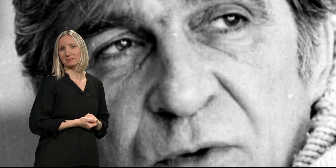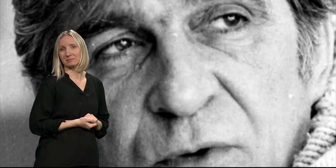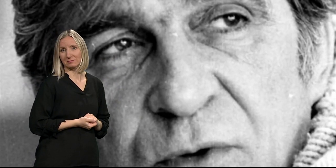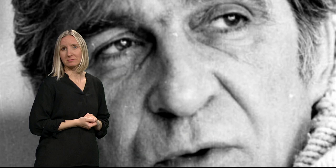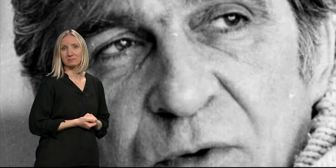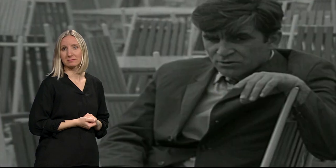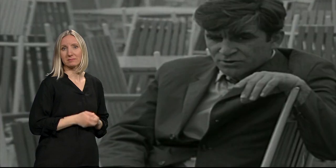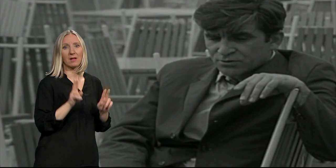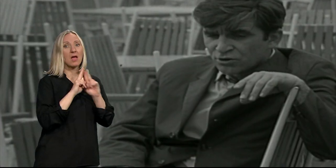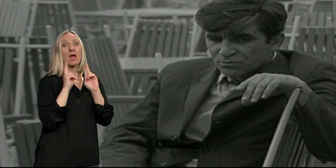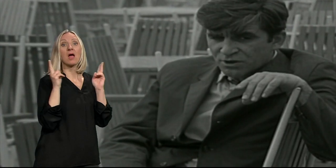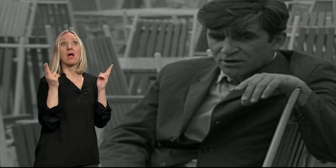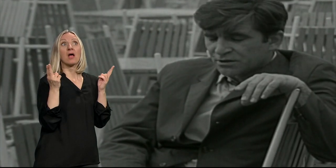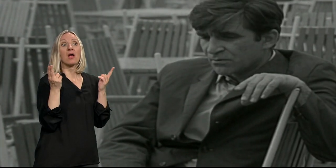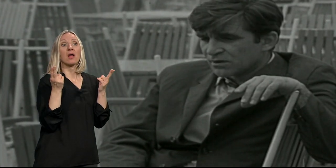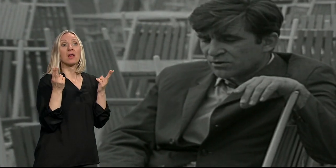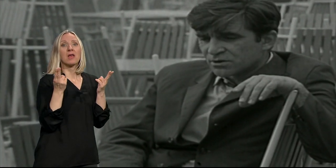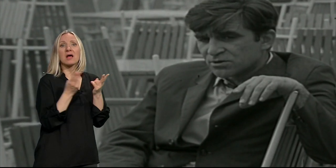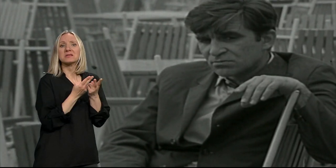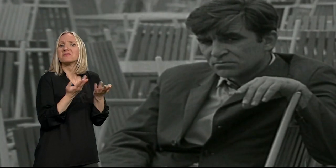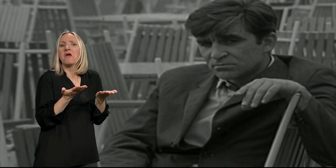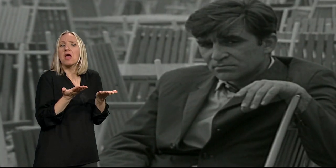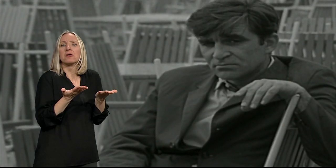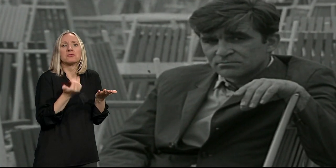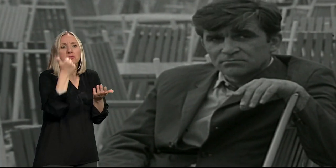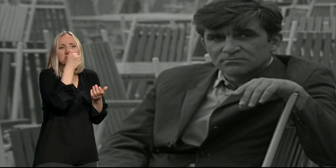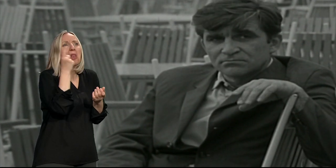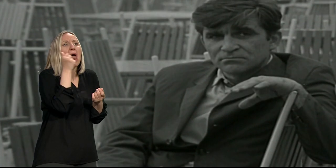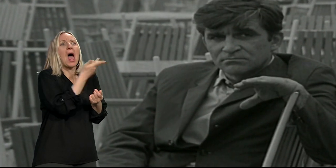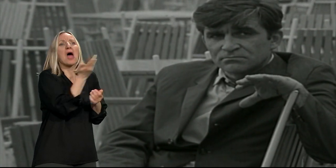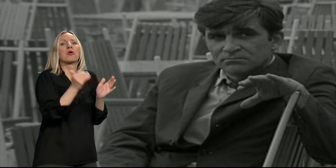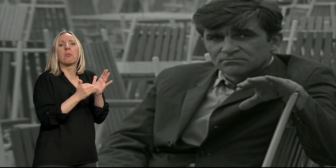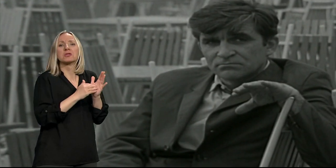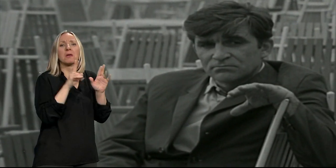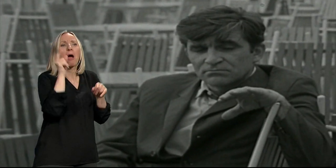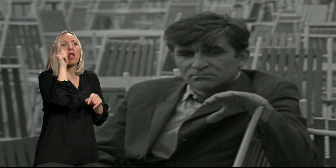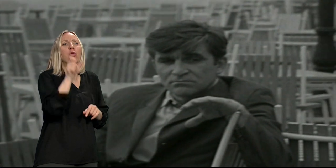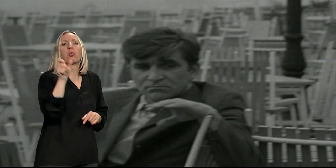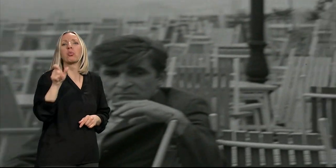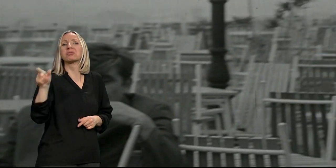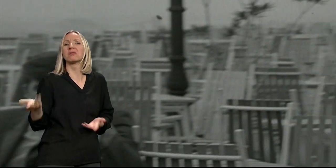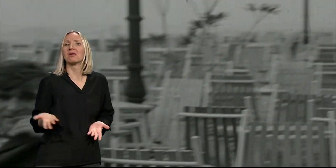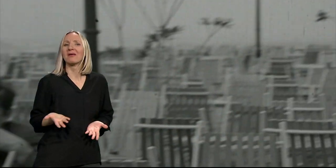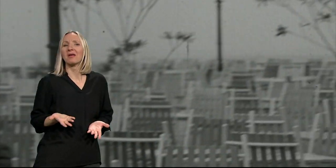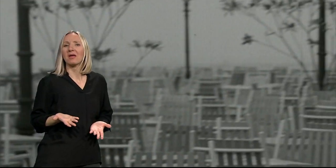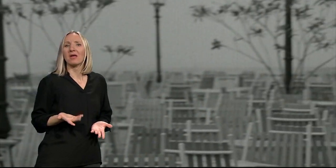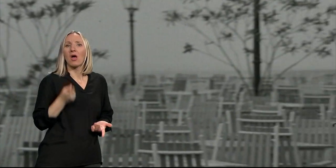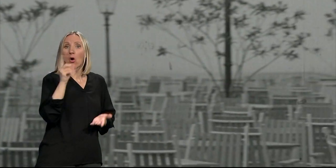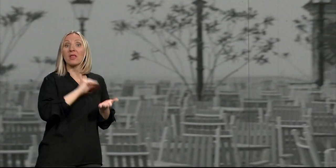Čemu na svetu narodi ako postoje ljudi? Pitao se još davno Mika Antić, koji je zapisao i